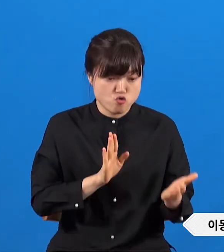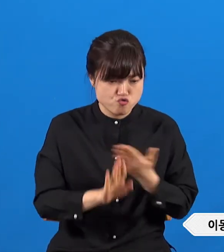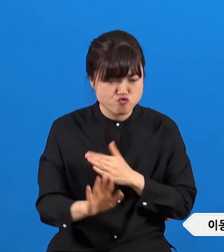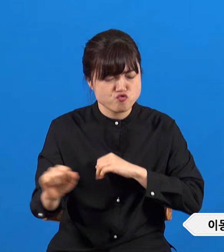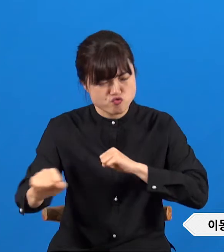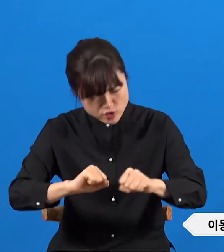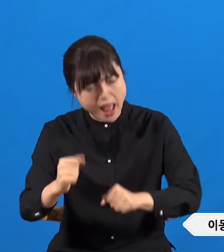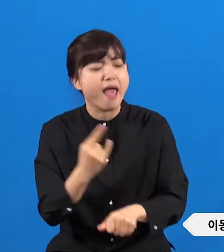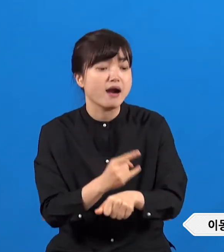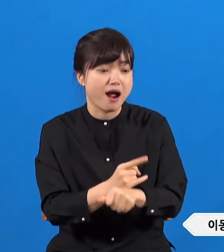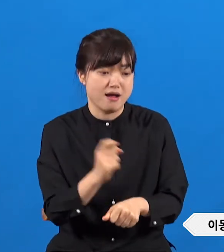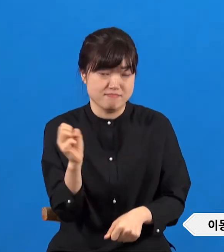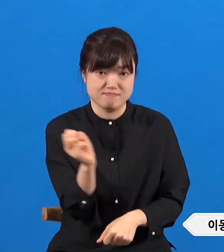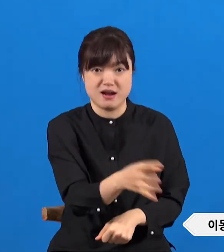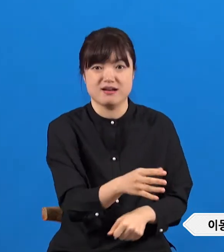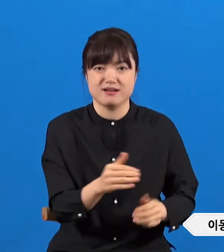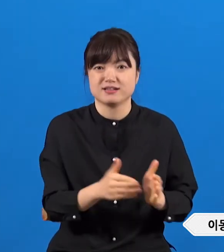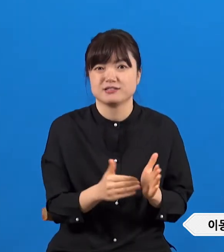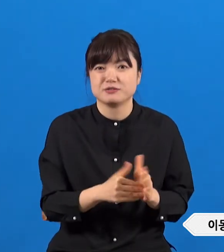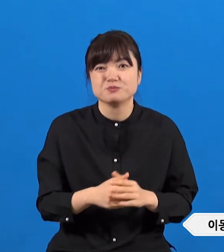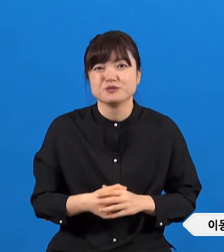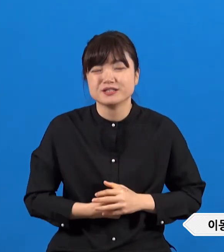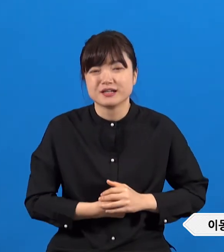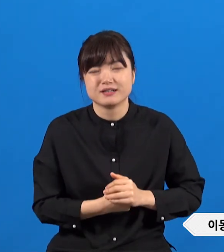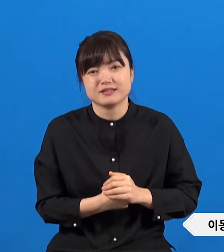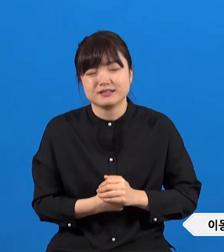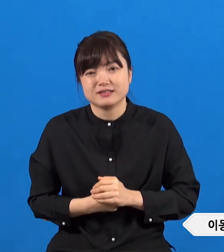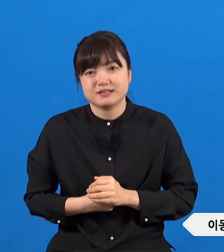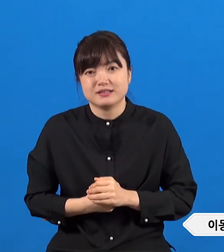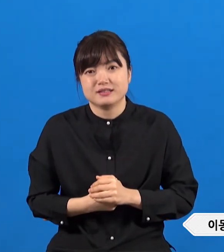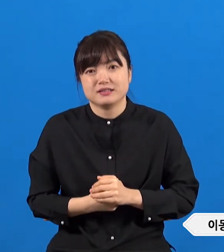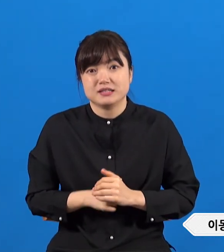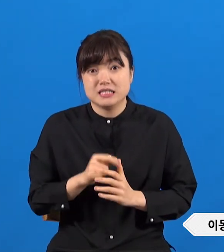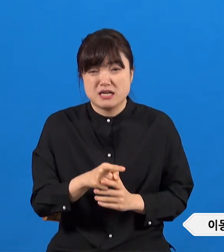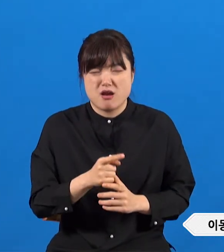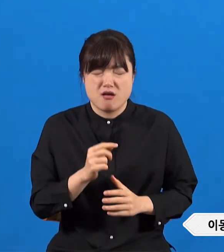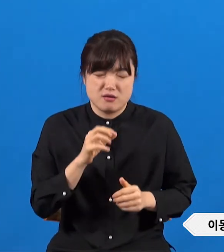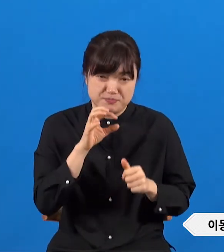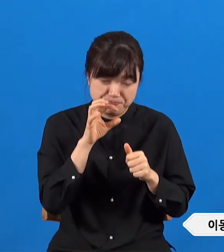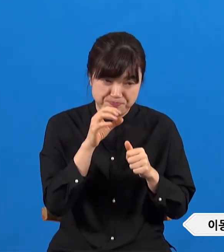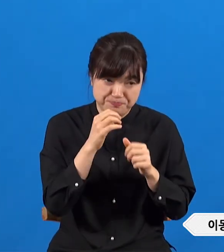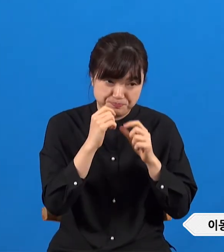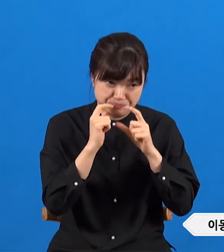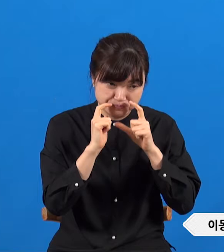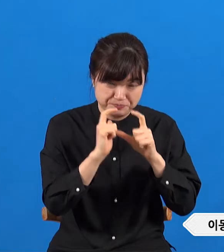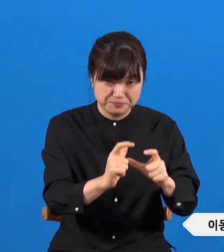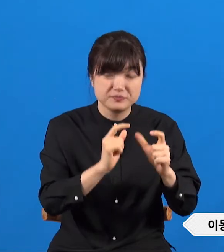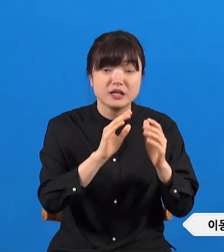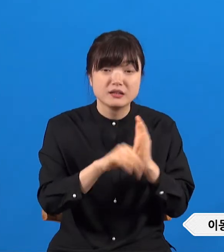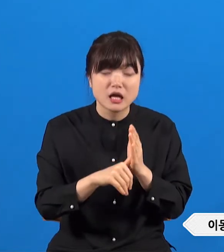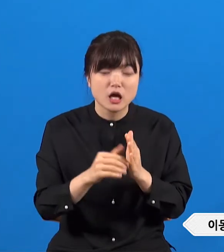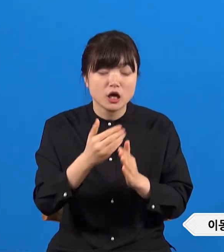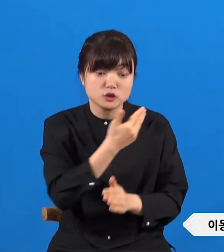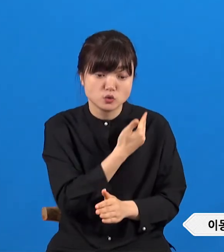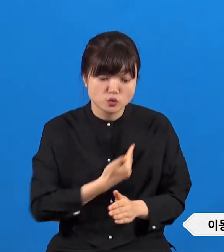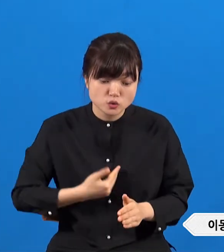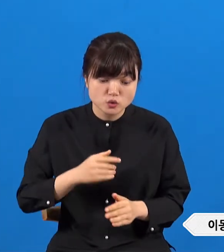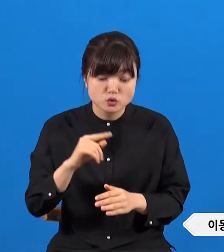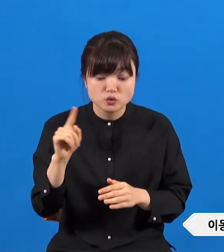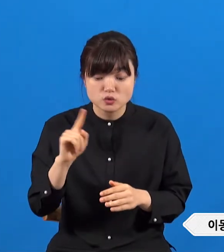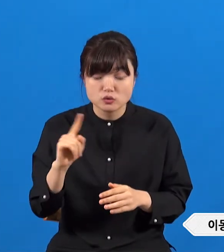나가서 뭔가를 시도하라. 자, 이러한 외침 앞에 당시의 초대교회 제자들은